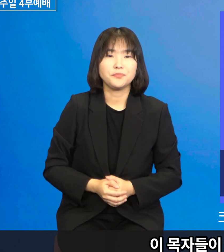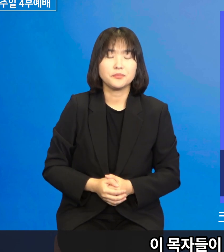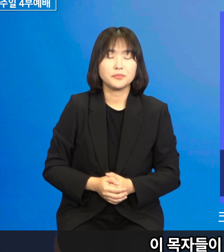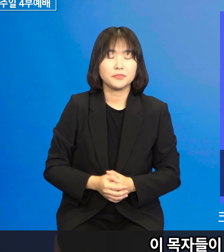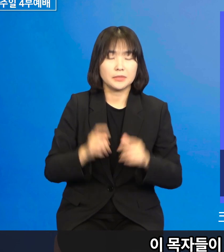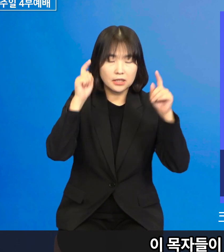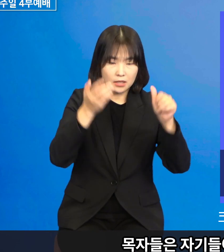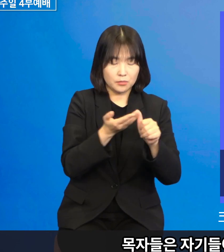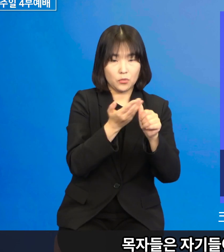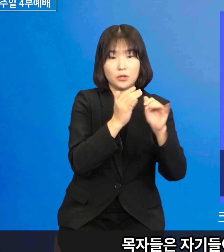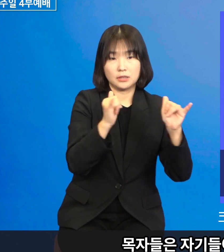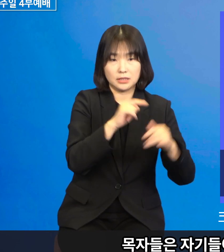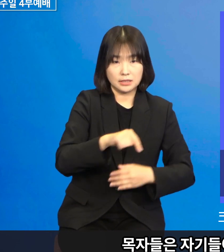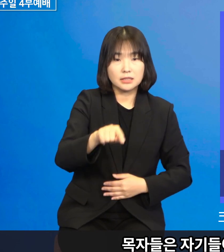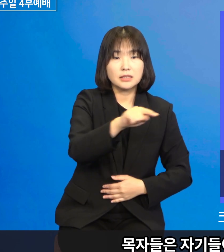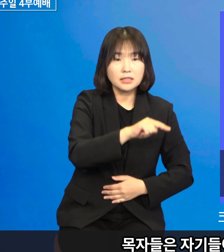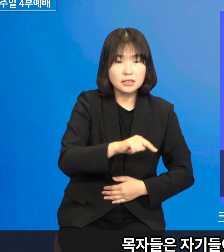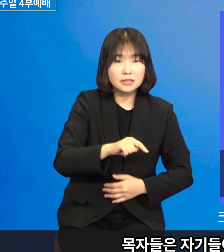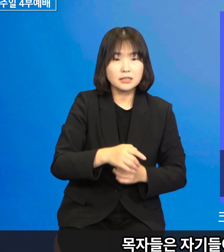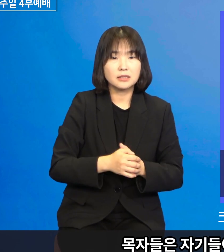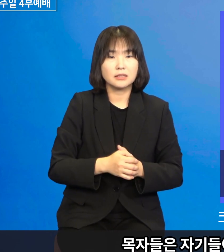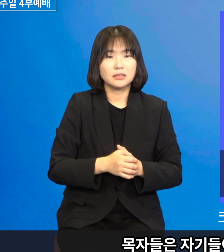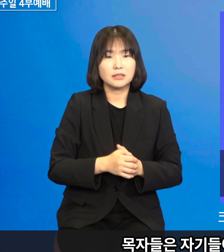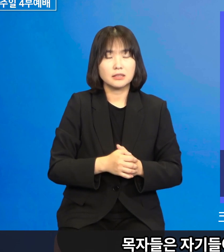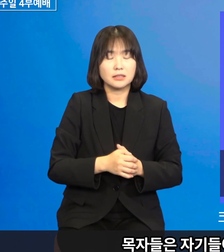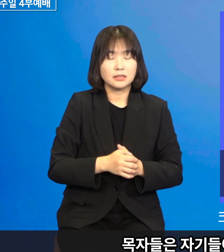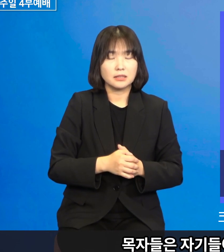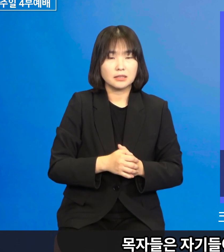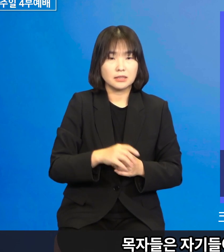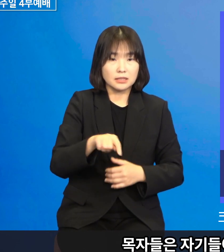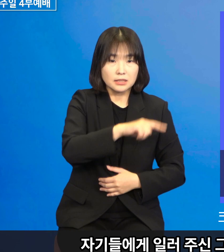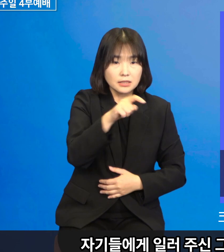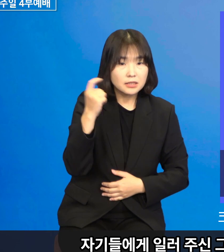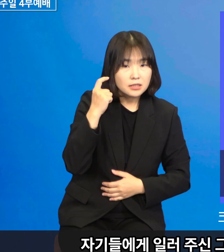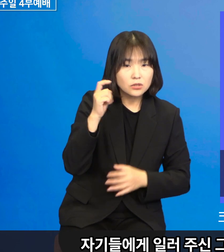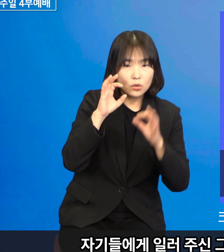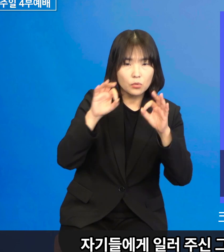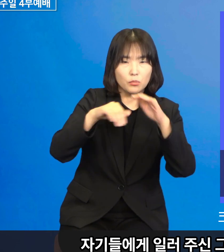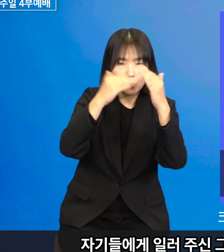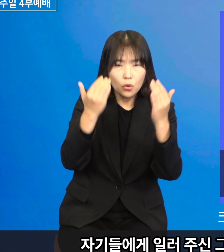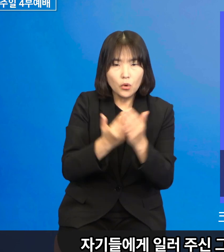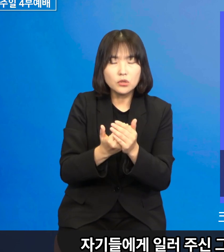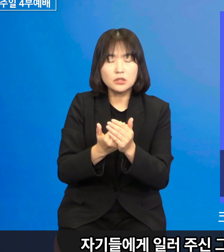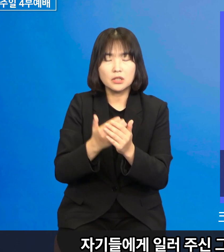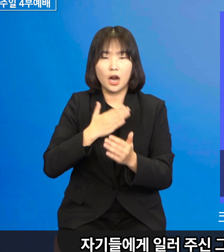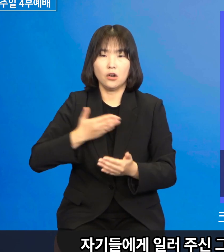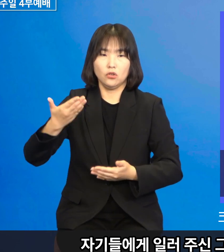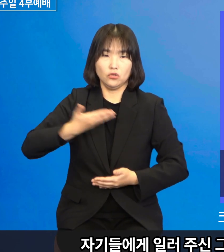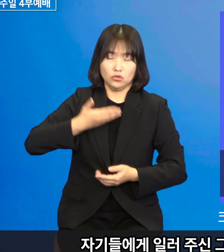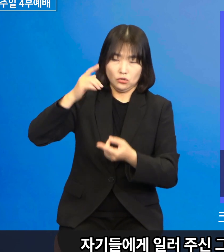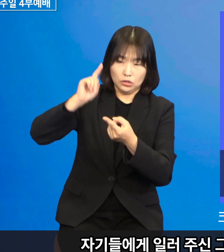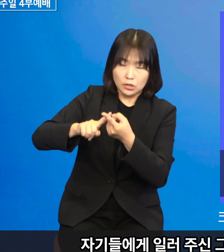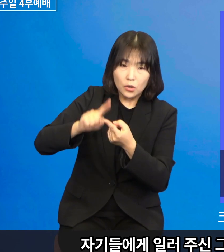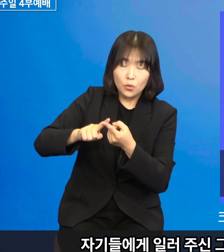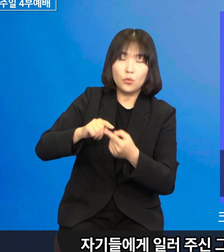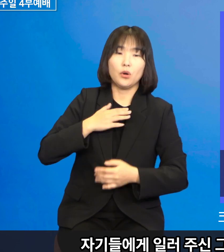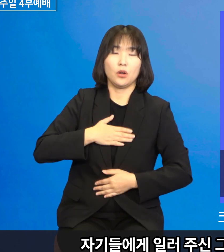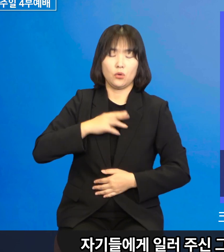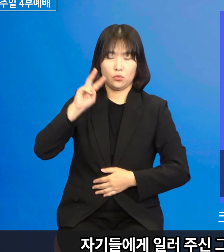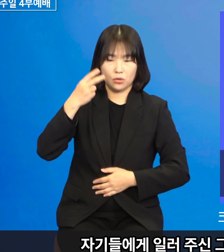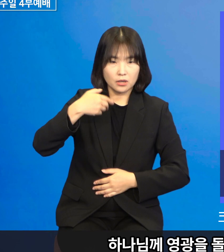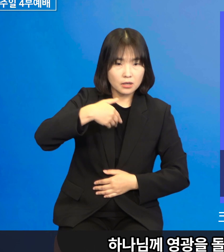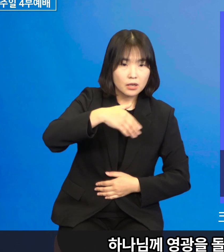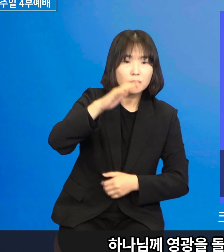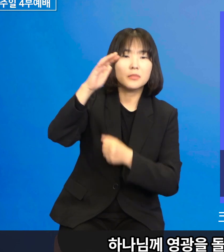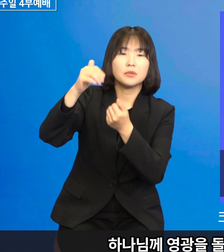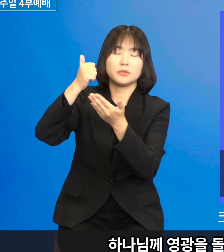목자들이 20절에 보니까 목자들은 자기들이 듣고 본 모든 일이 자기들에게 일러주신 그대로임을 알고